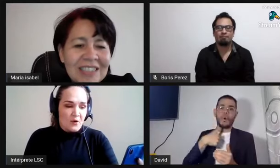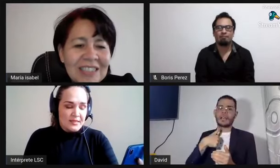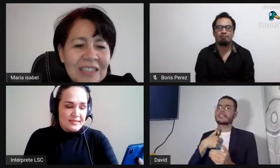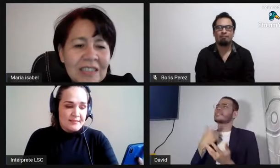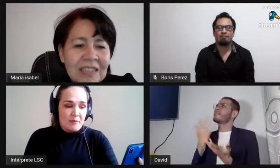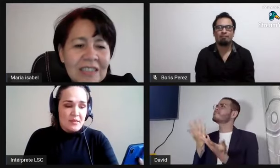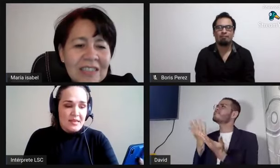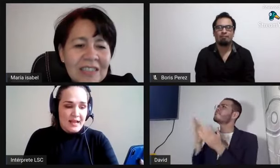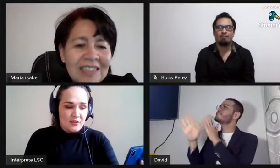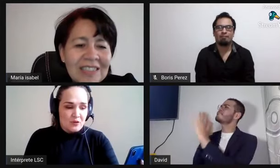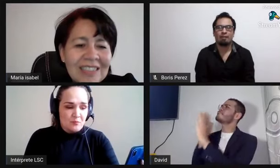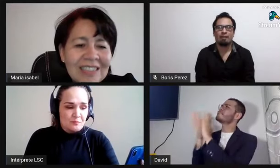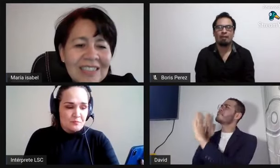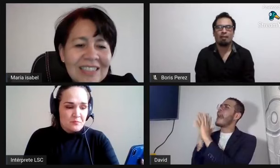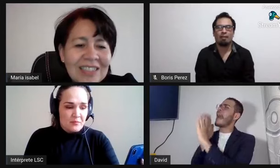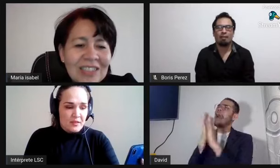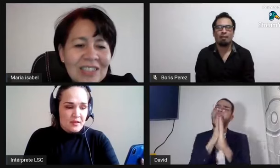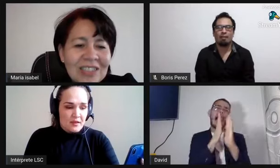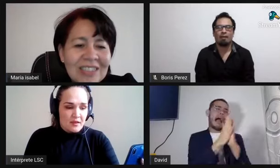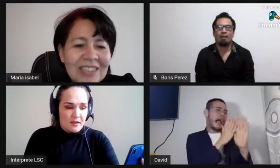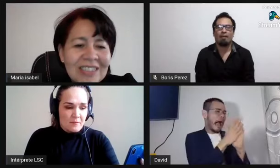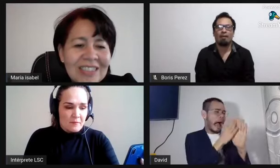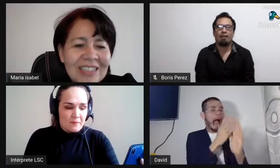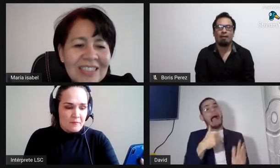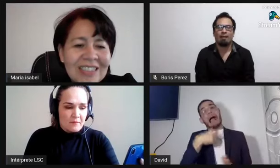porque ahorita estaba mirando